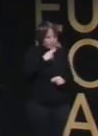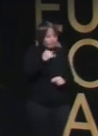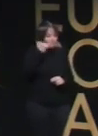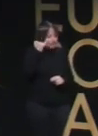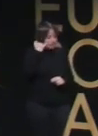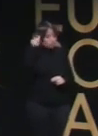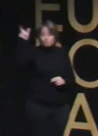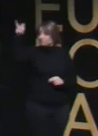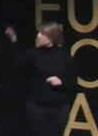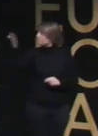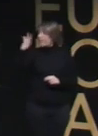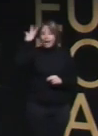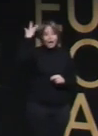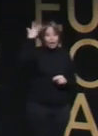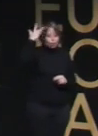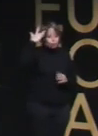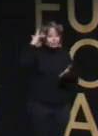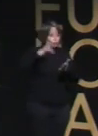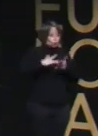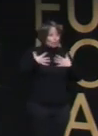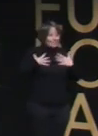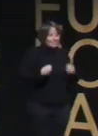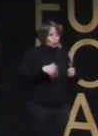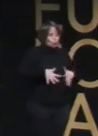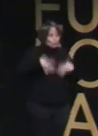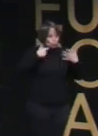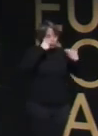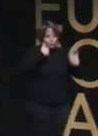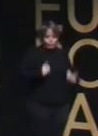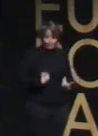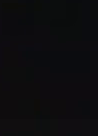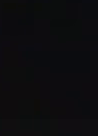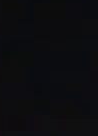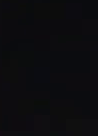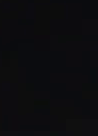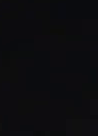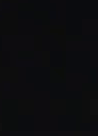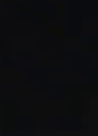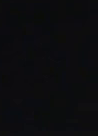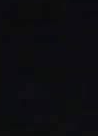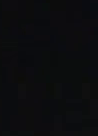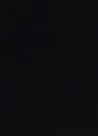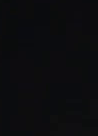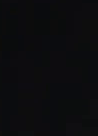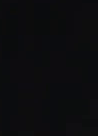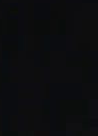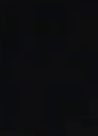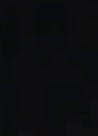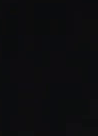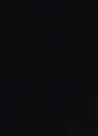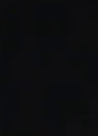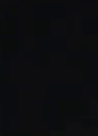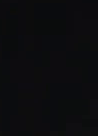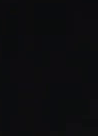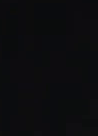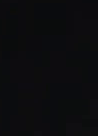los adolescentes que mejor estaban de salud emocional y física, cuando les preguntábamos a qué relacionaban o qué era lo que más valoraban de